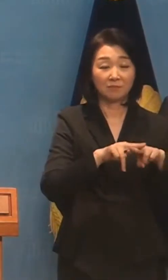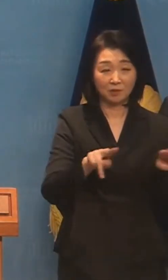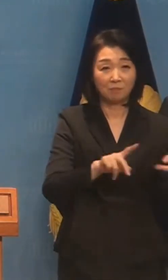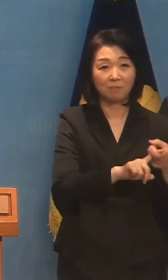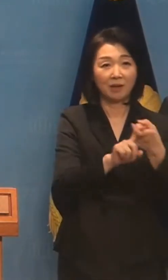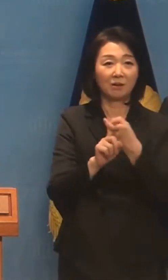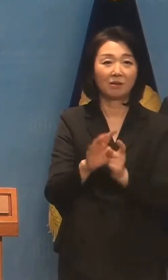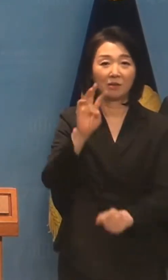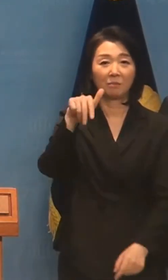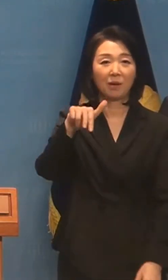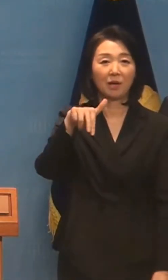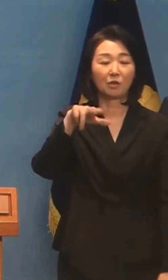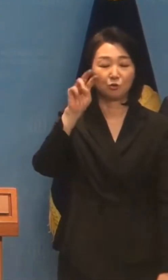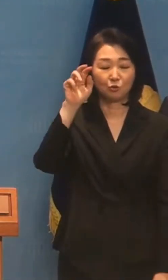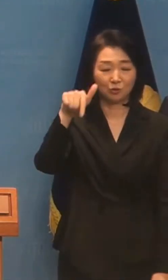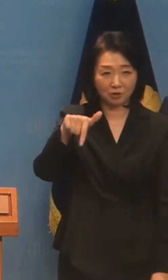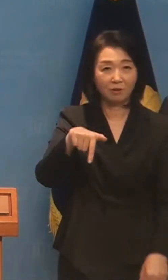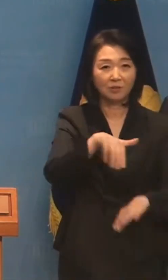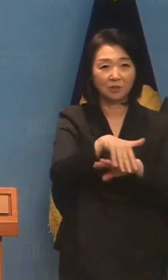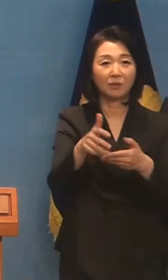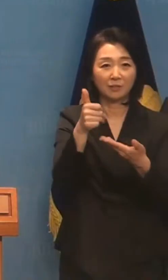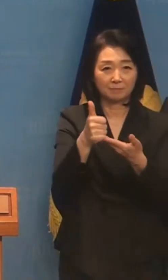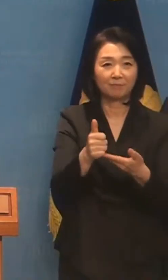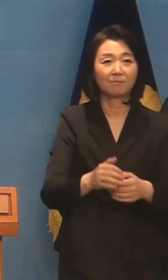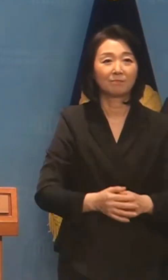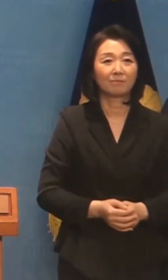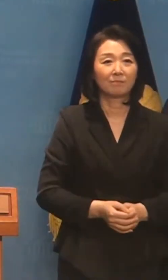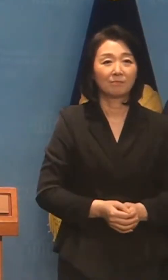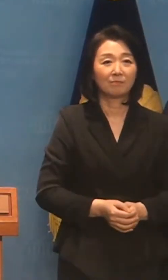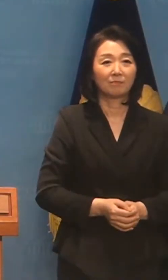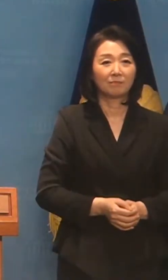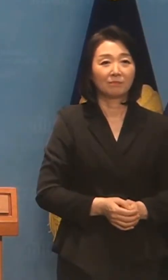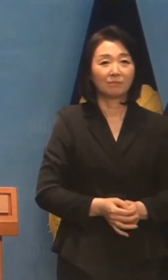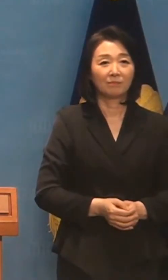전국장애인차별철폐연대 박주석 정책실장님,